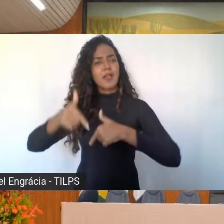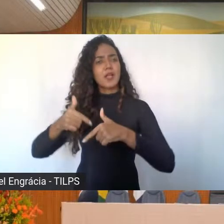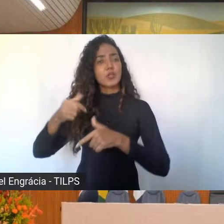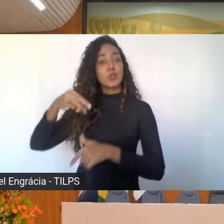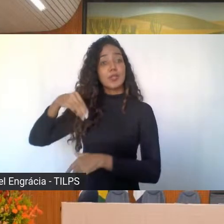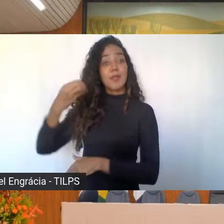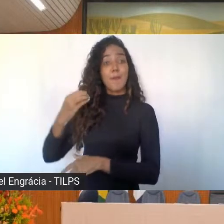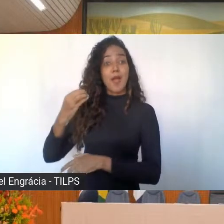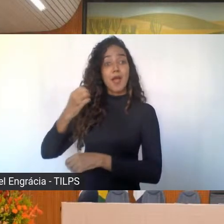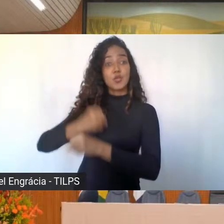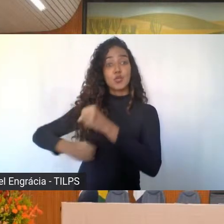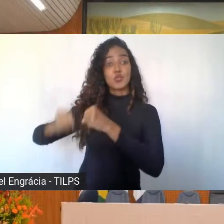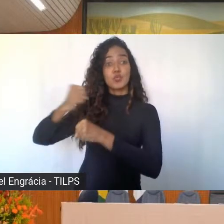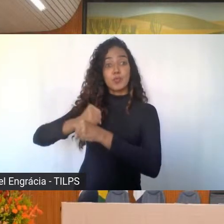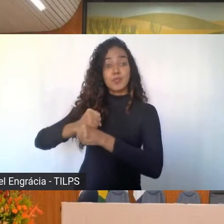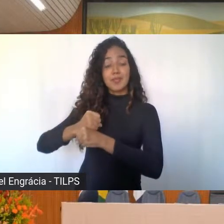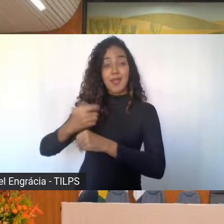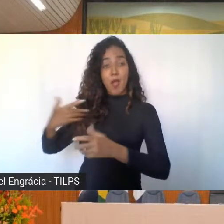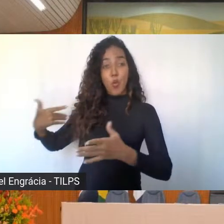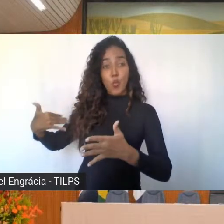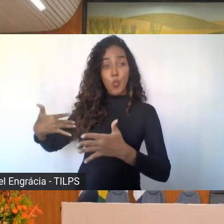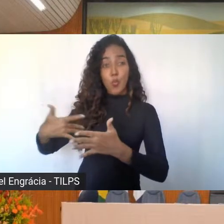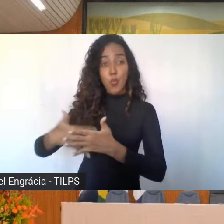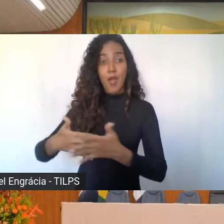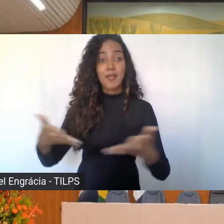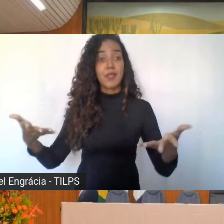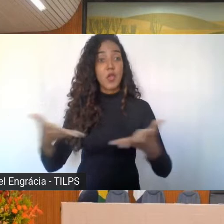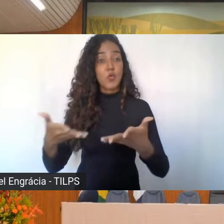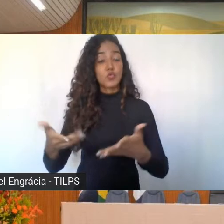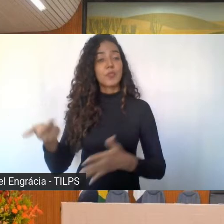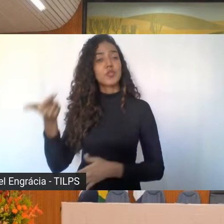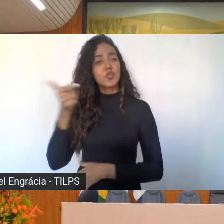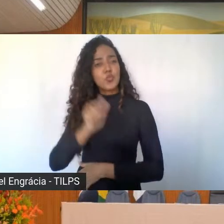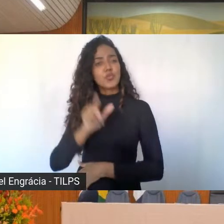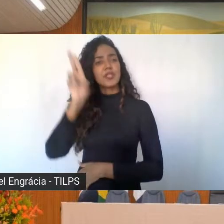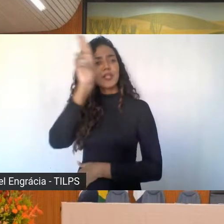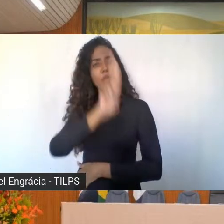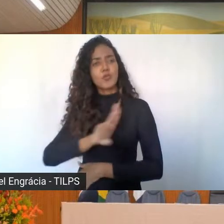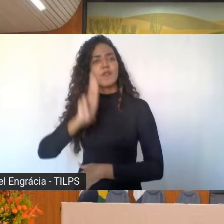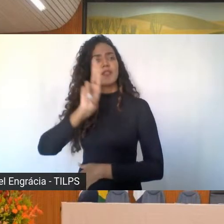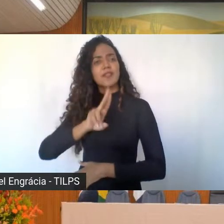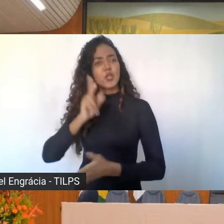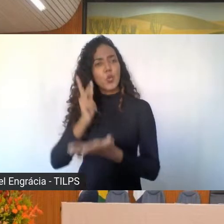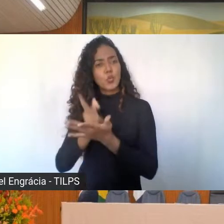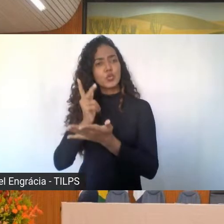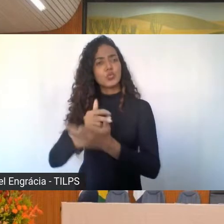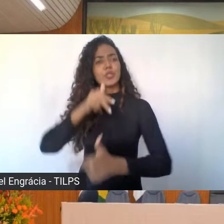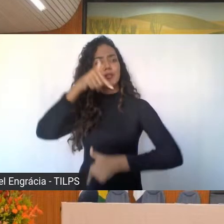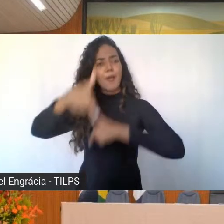hoje, para tentar manter essa universidade funcionando e acolhendo a todas e todos.